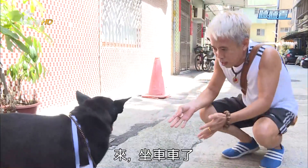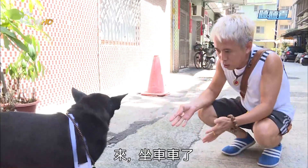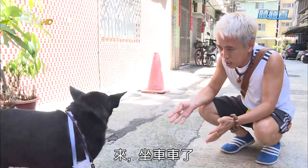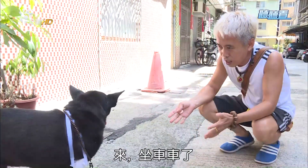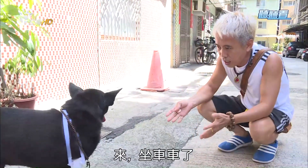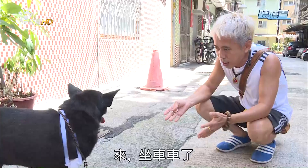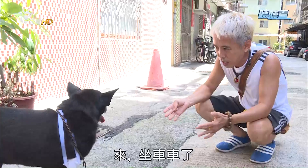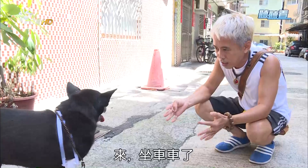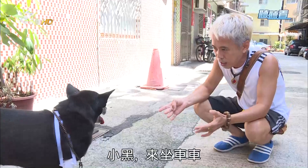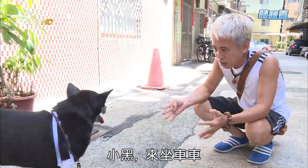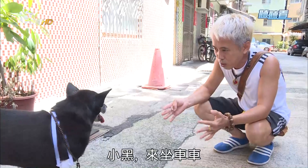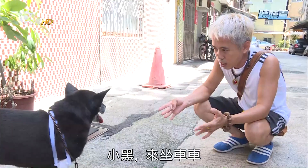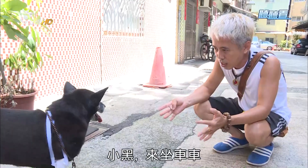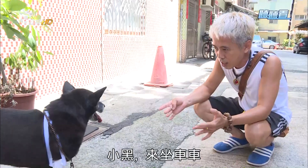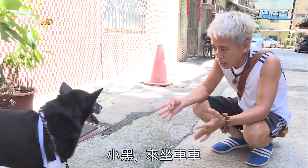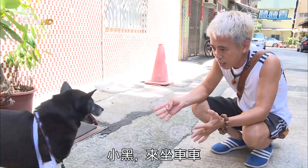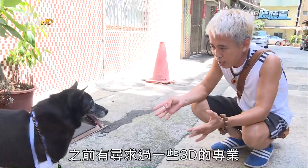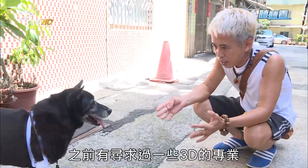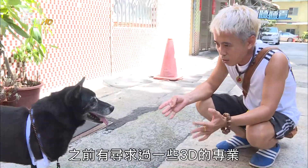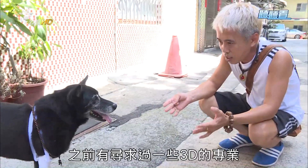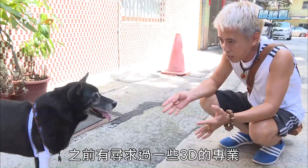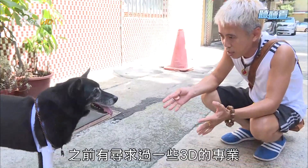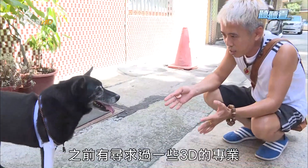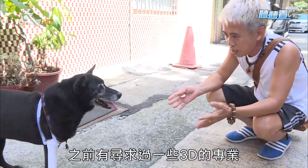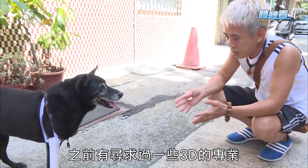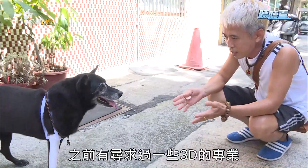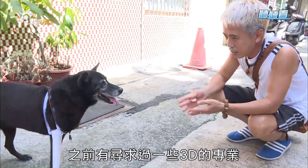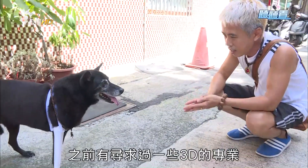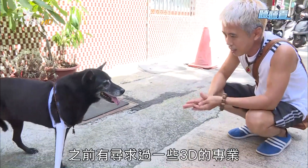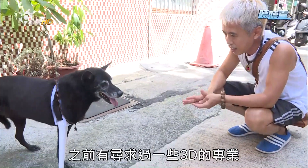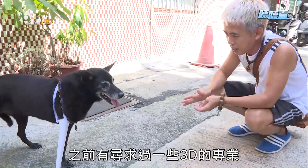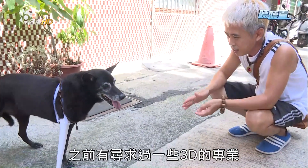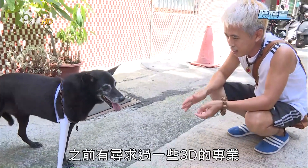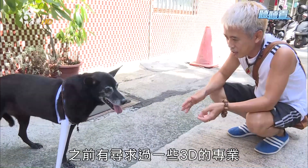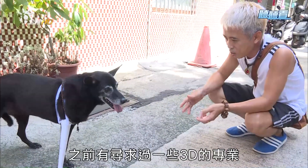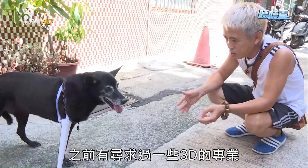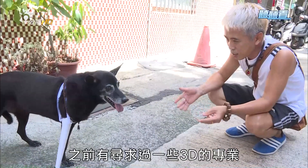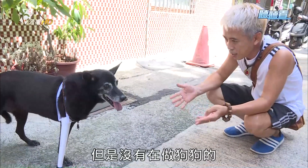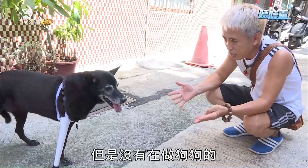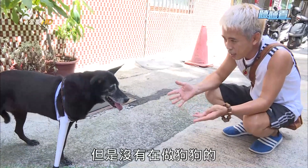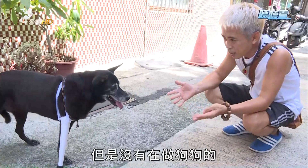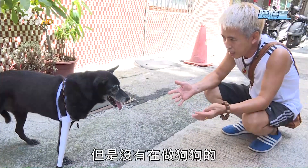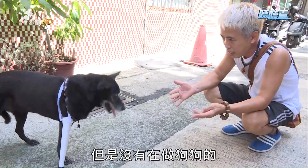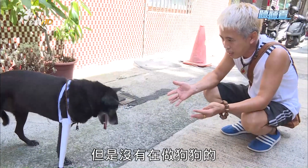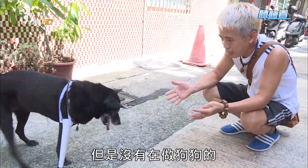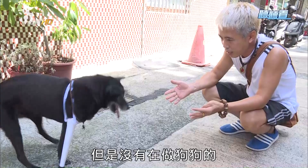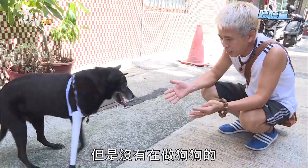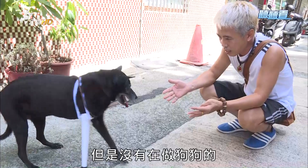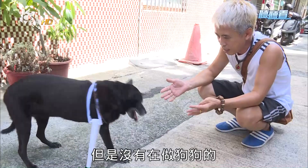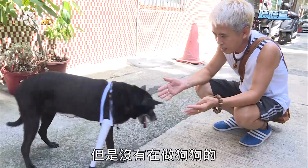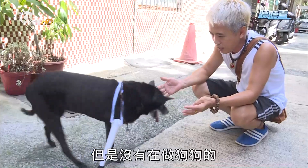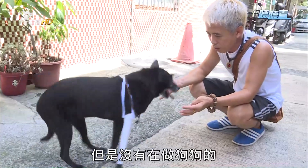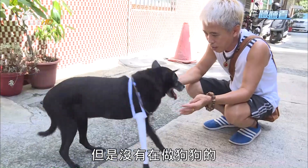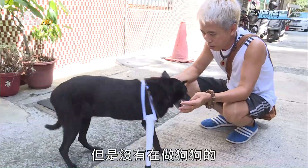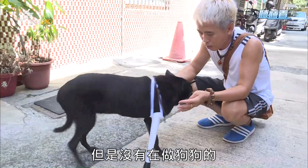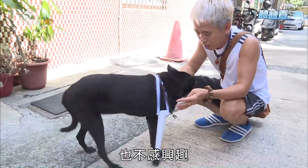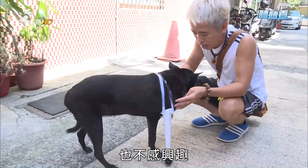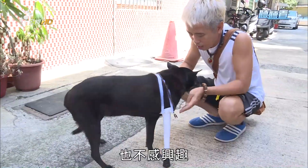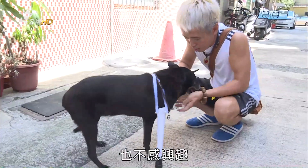坐车车了，小孩有坐车。 之前有寻求过一些3D 的专业，但是没有在做狗狗的，也